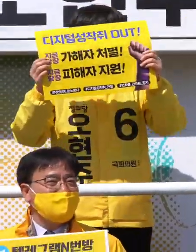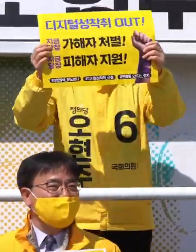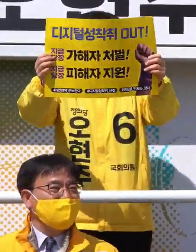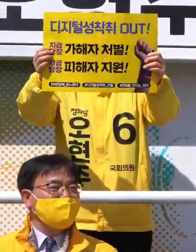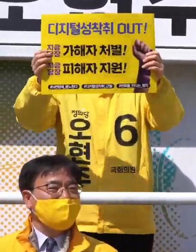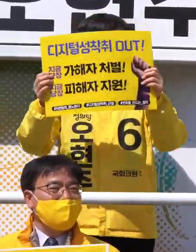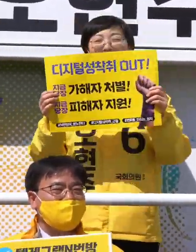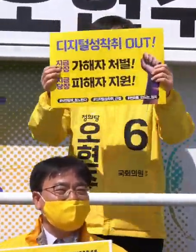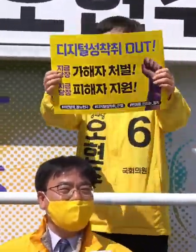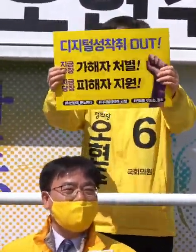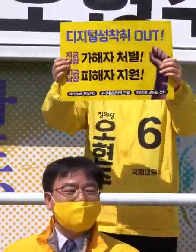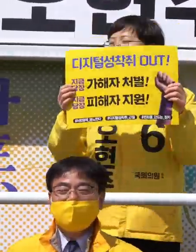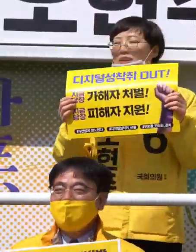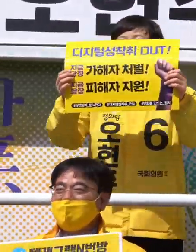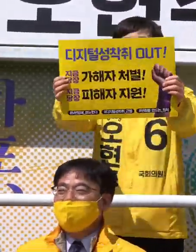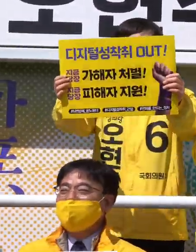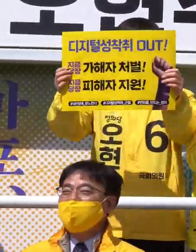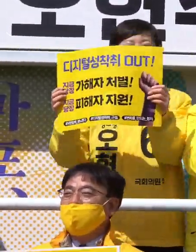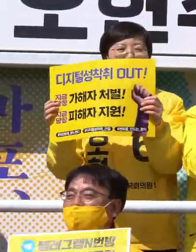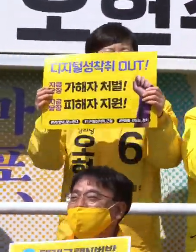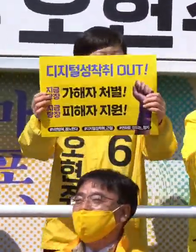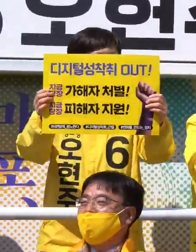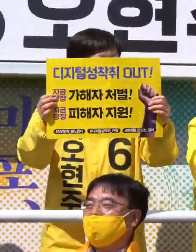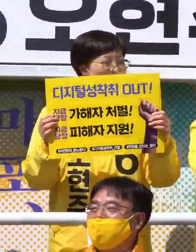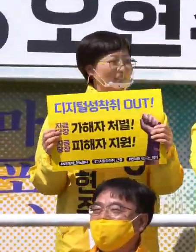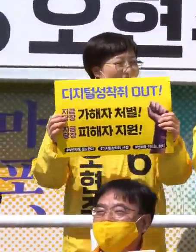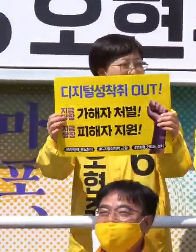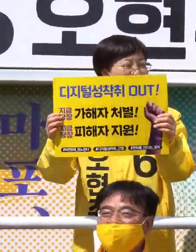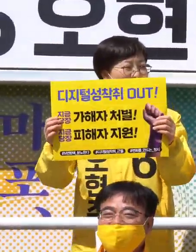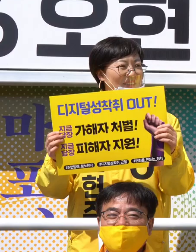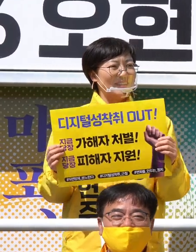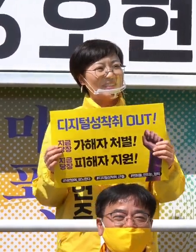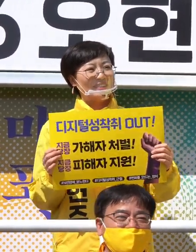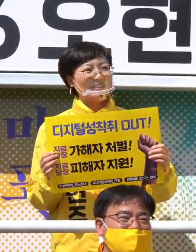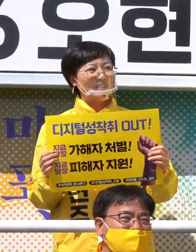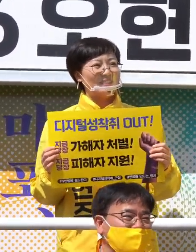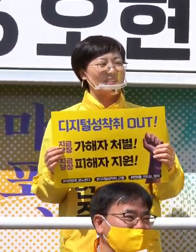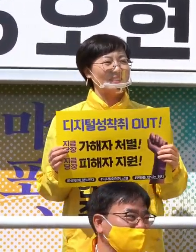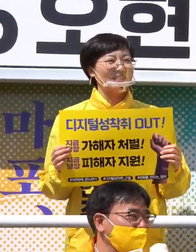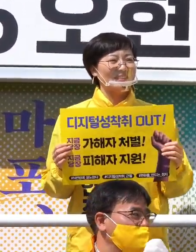심상정! 심상정! 심상정!